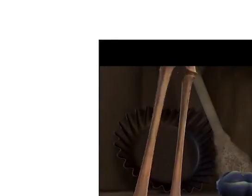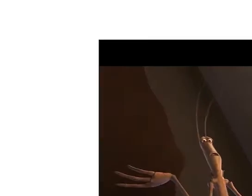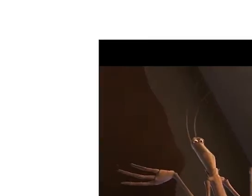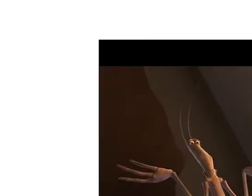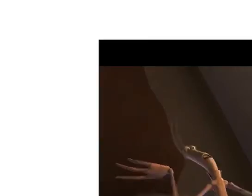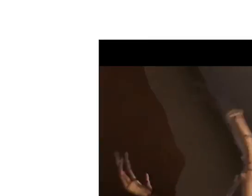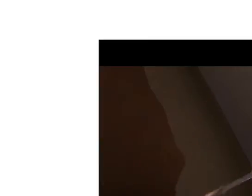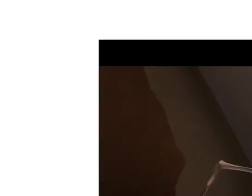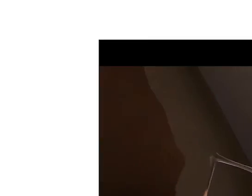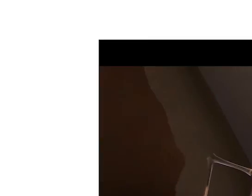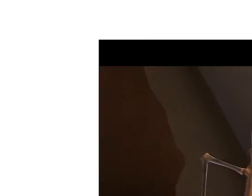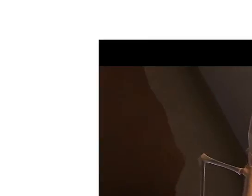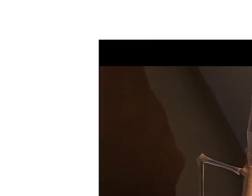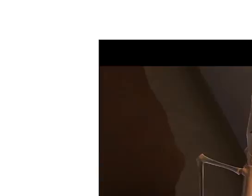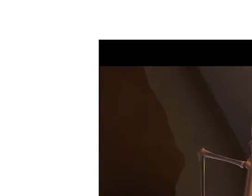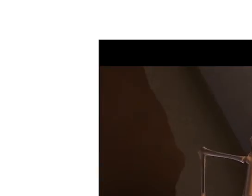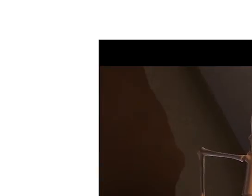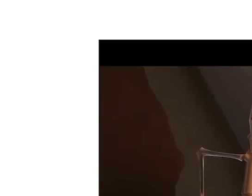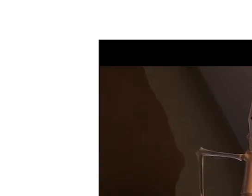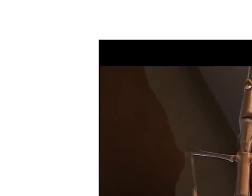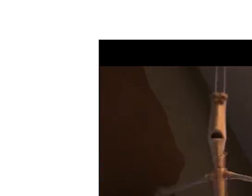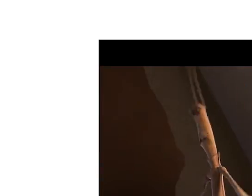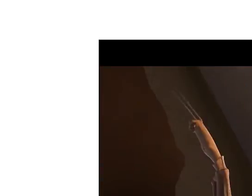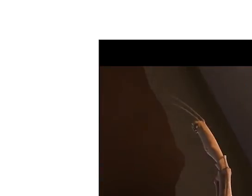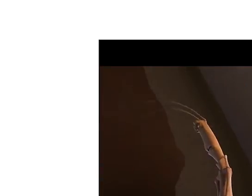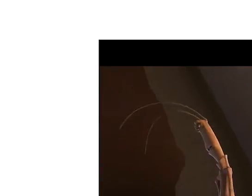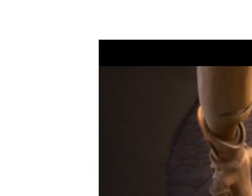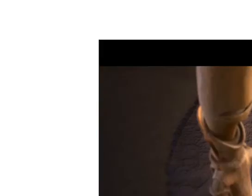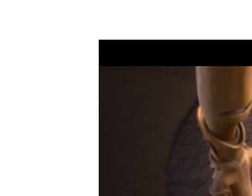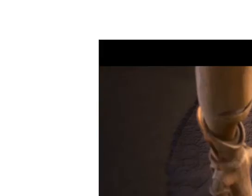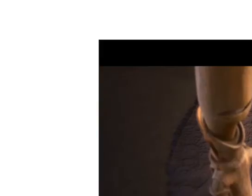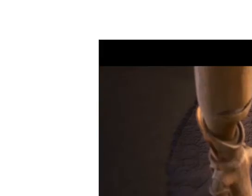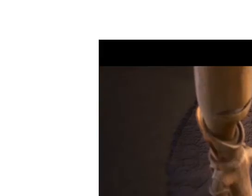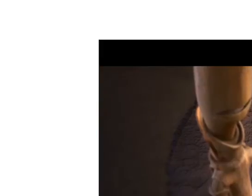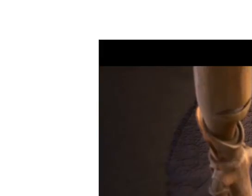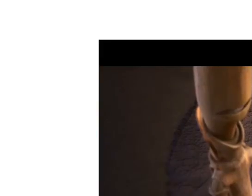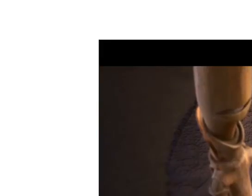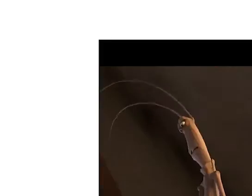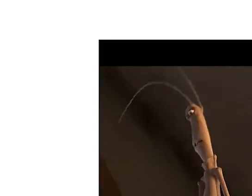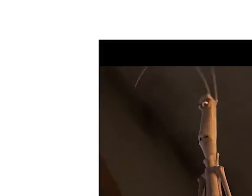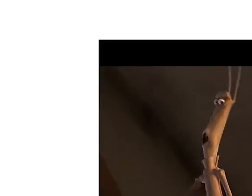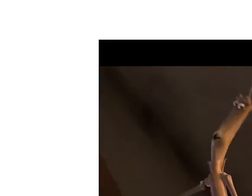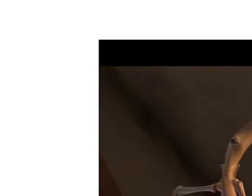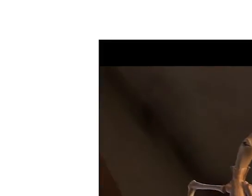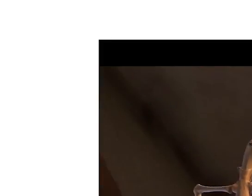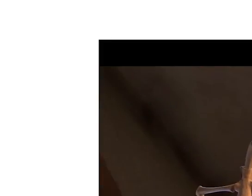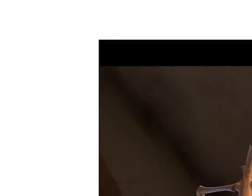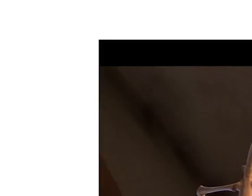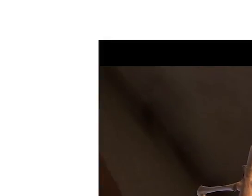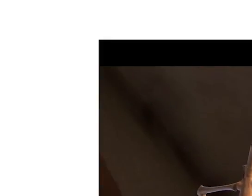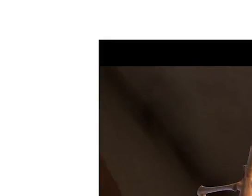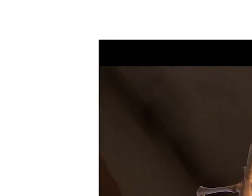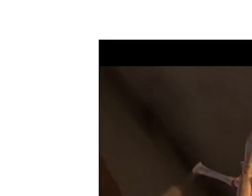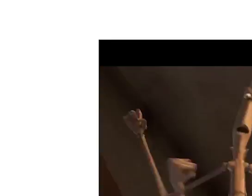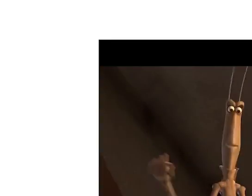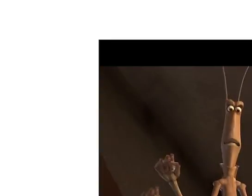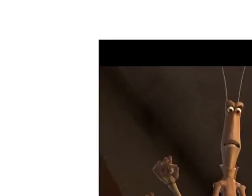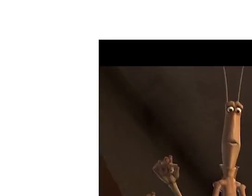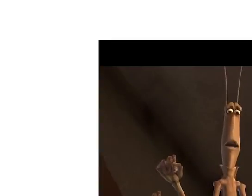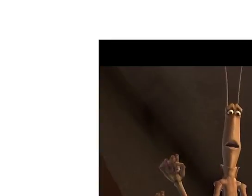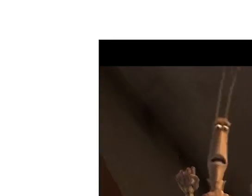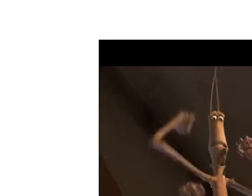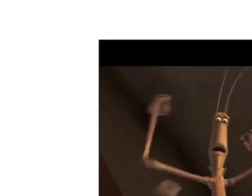agora não, Slim. Por que ir lá fora? Eles só vão rir de mim. É porque você é um palhaço! Não, é porque eu